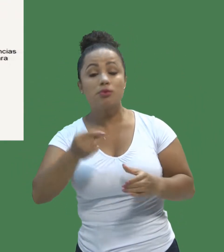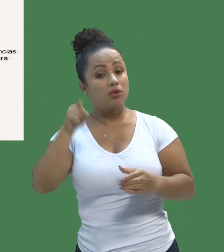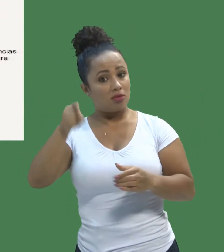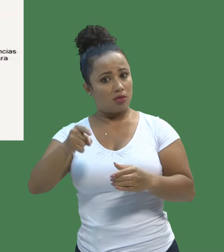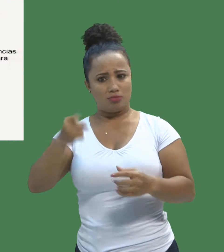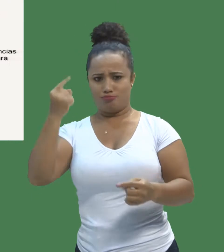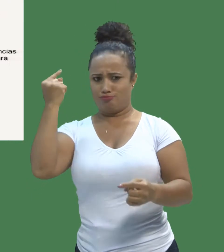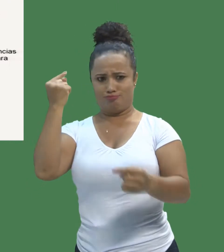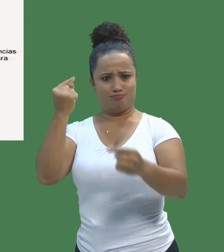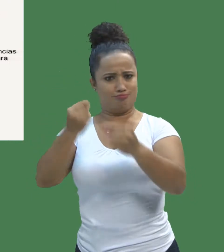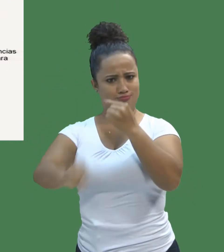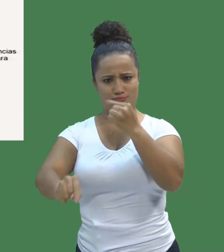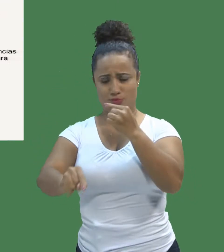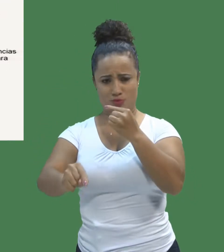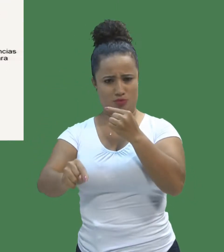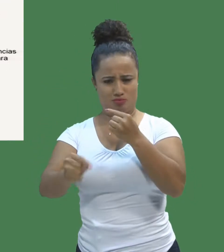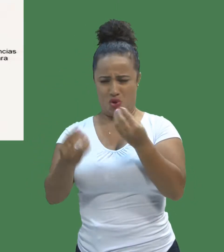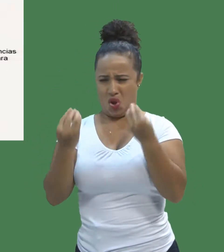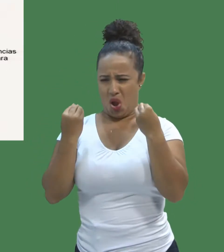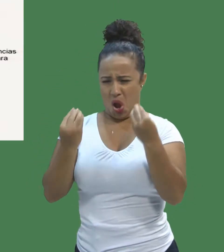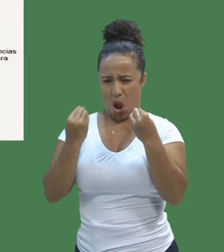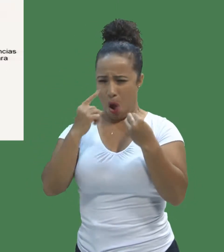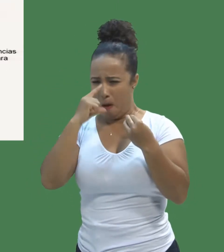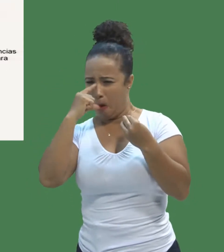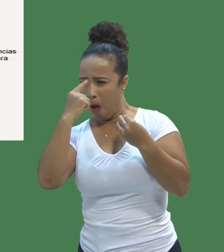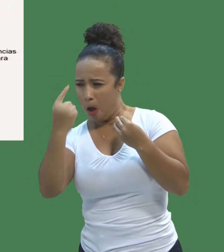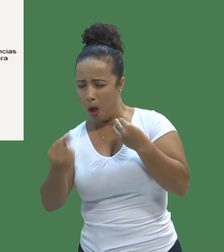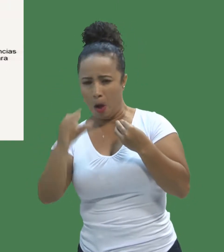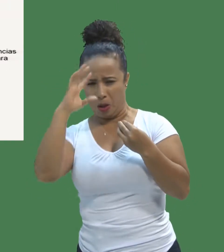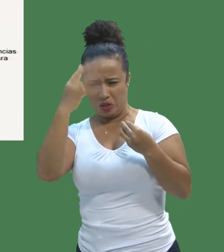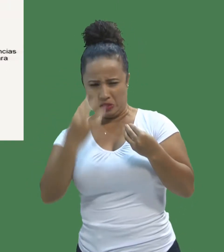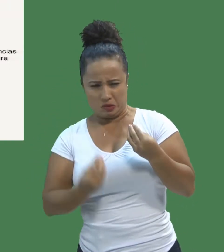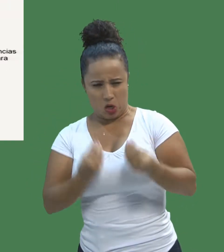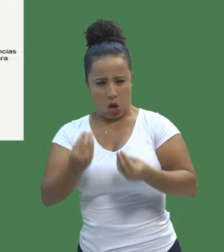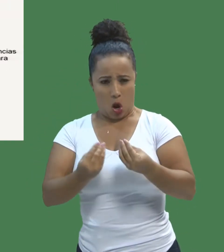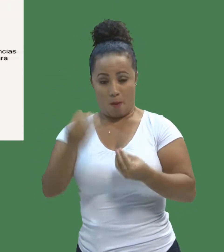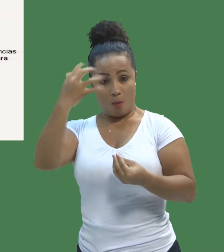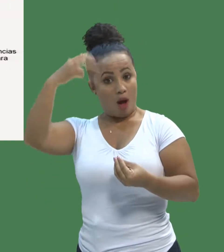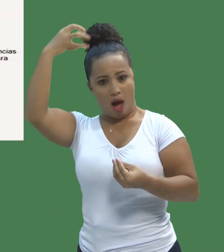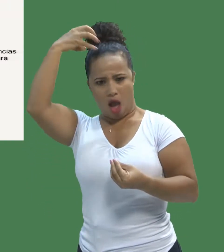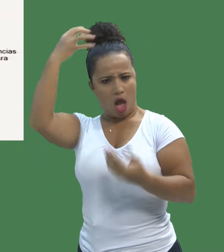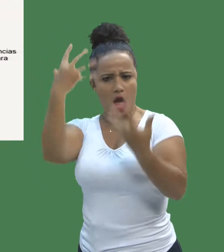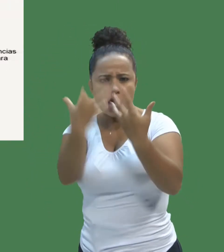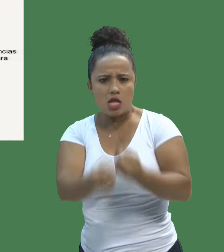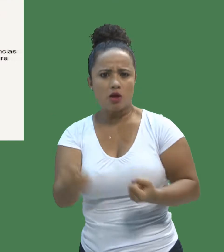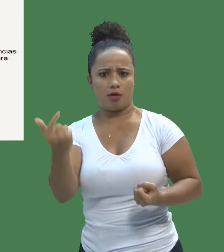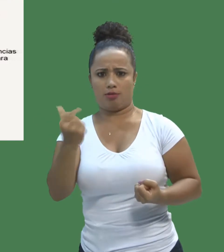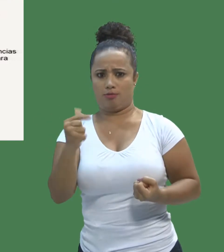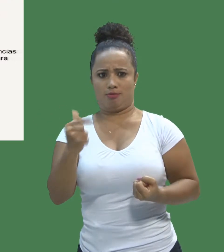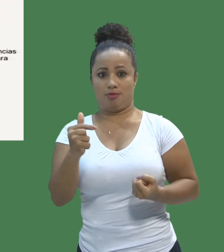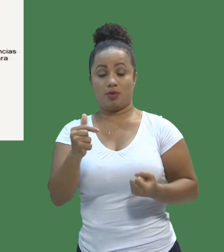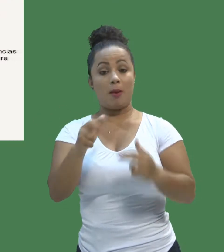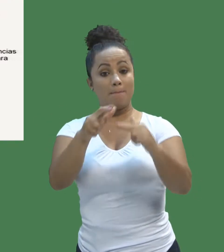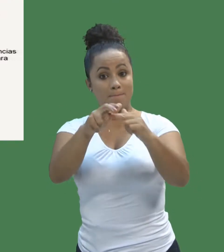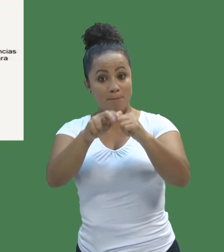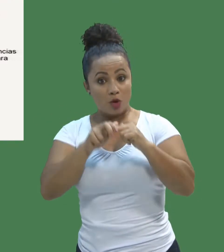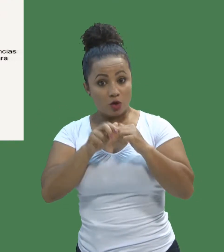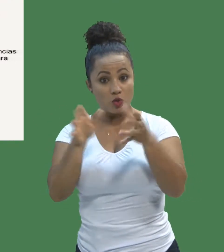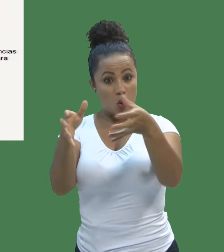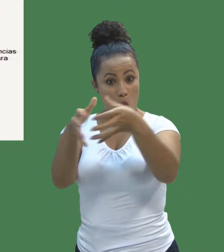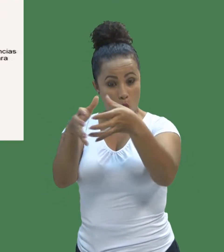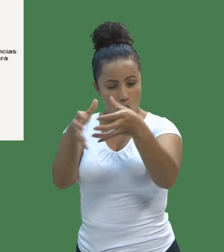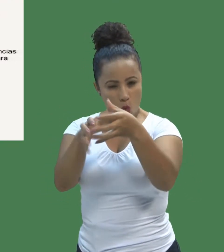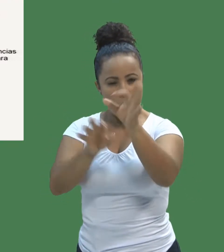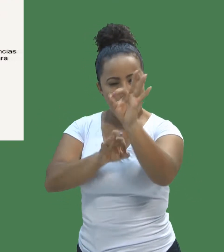rei. É tanto que os condenados por práticas de bruxarias eram levados à